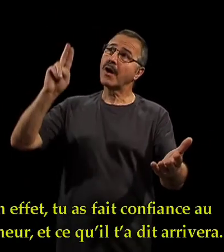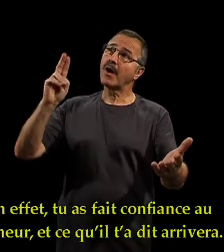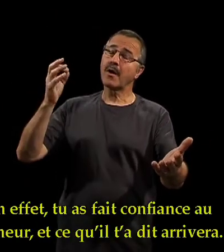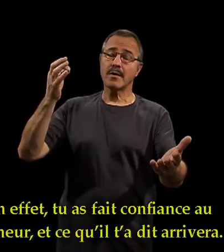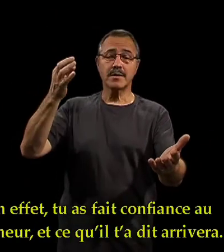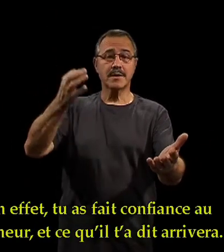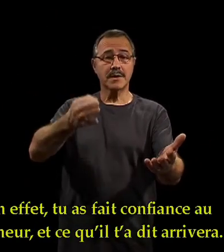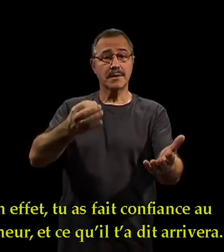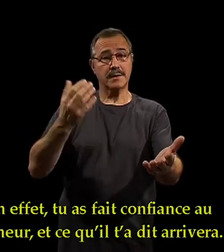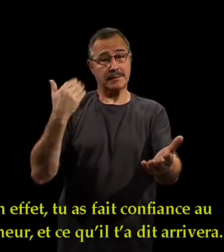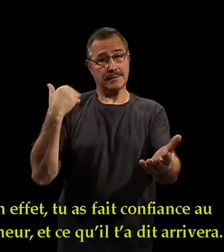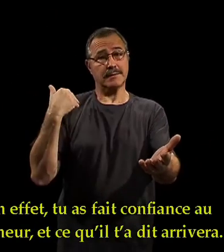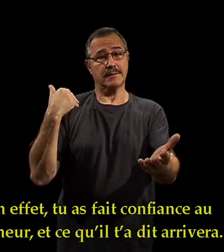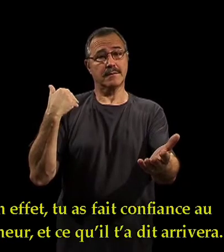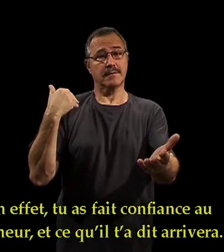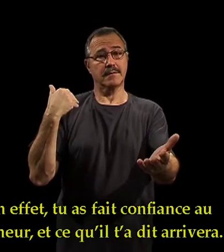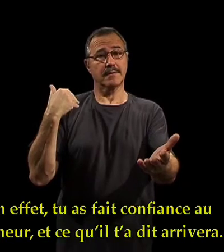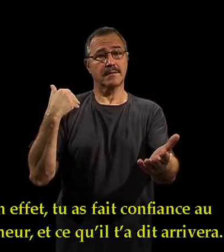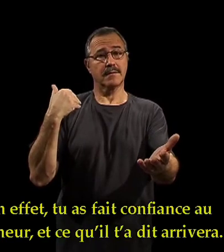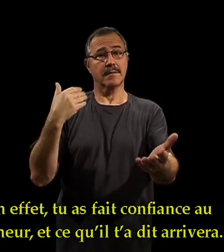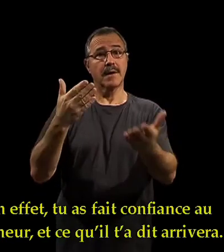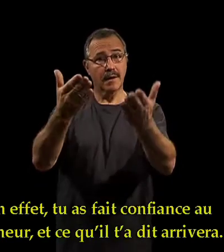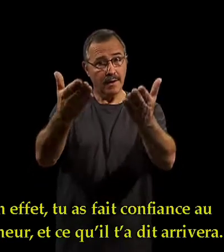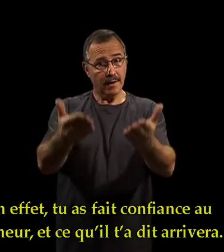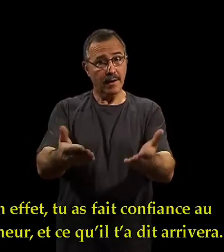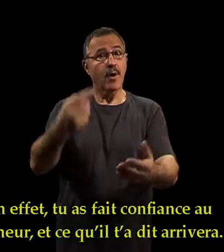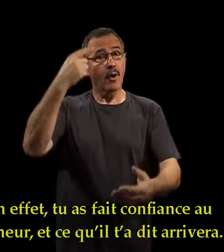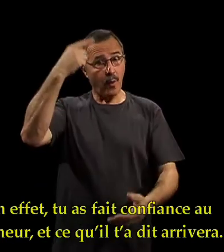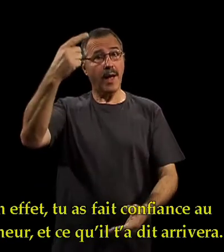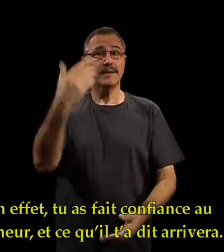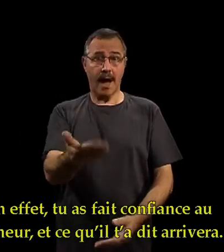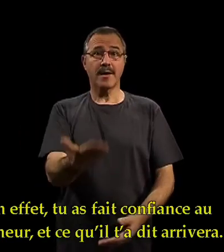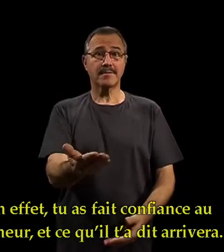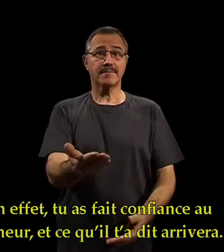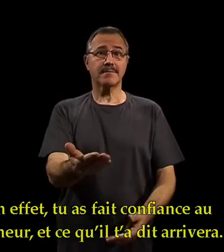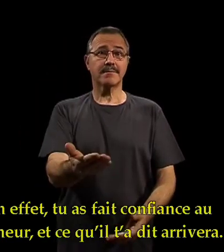En effet, tu as fait confiance au Seigneur, et ce qu'il t'a dit arrivera.